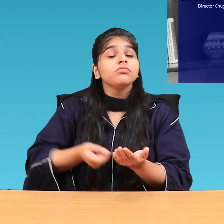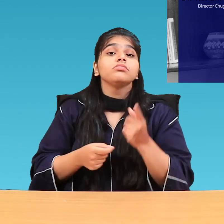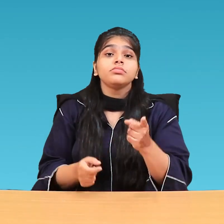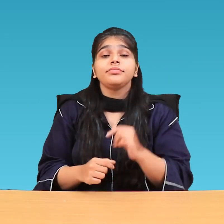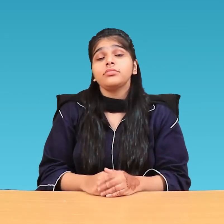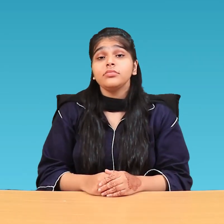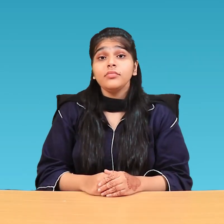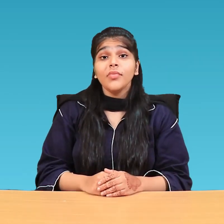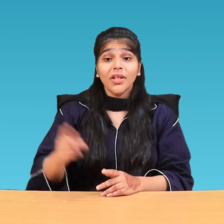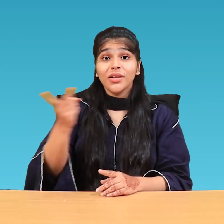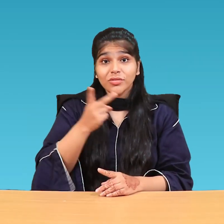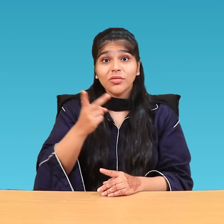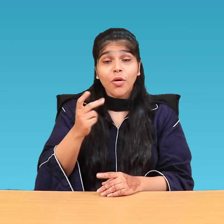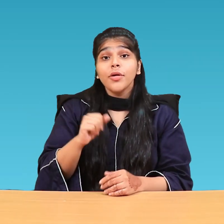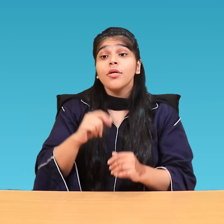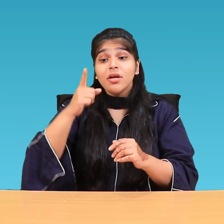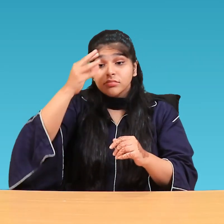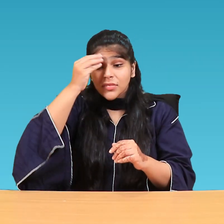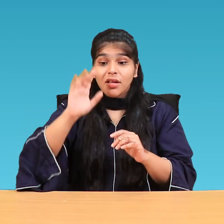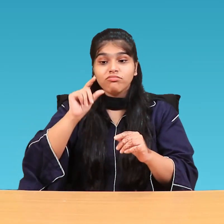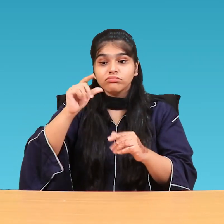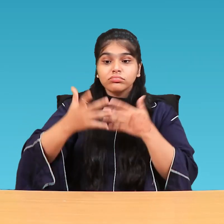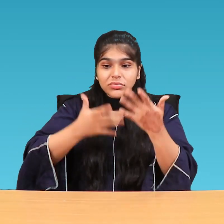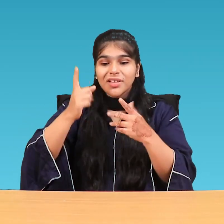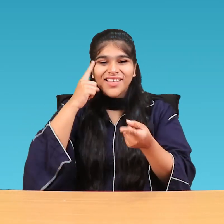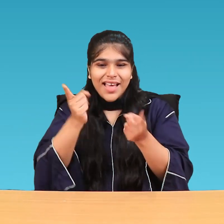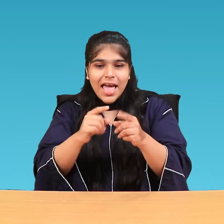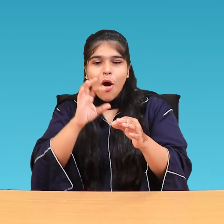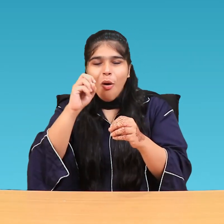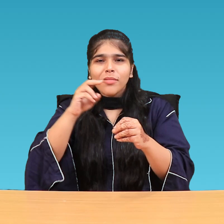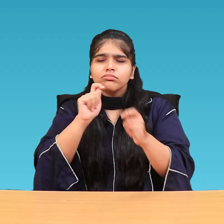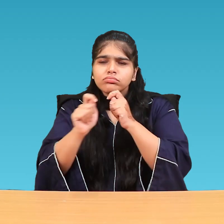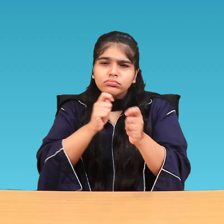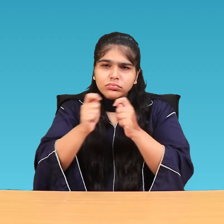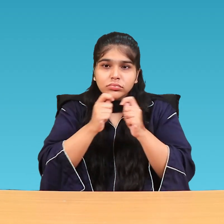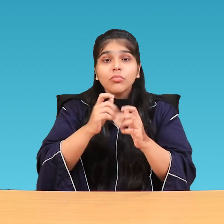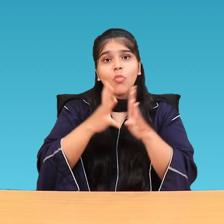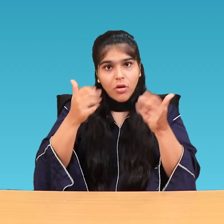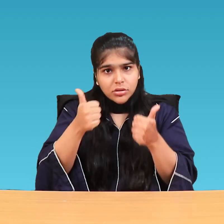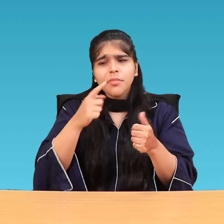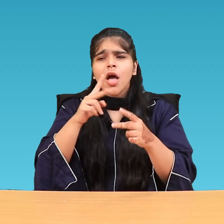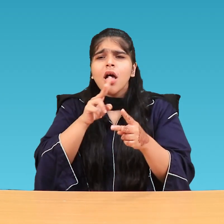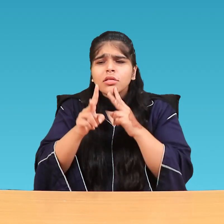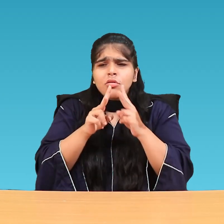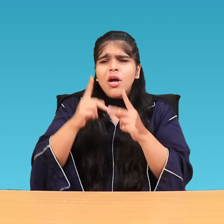ویسے جو سیشن تھا وہ کافی انفارمیٹیو تھا، اور جو ڈسکشن تھا وہ ہر بات پہ ہوا کہ کس طریقے سے امپلیمنٹیشن